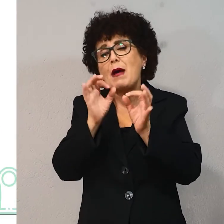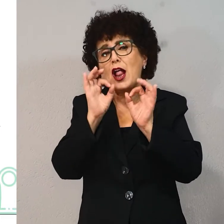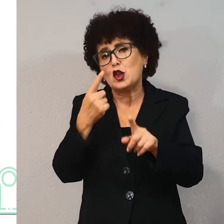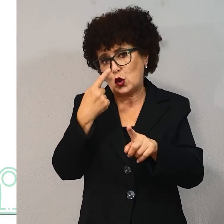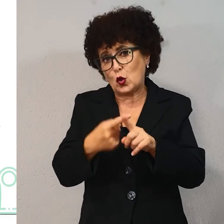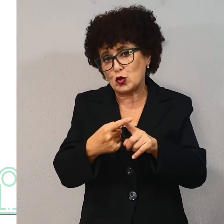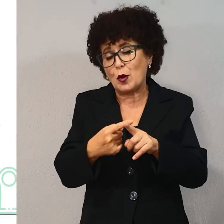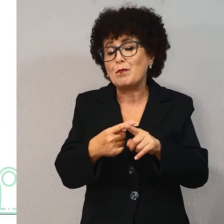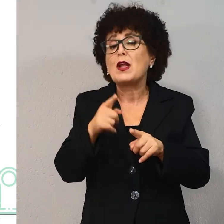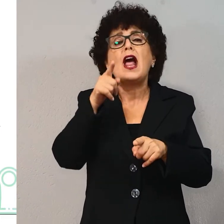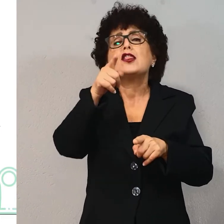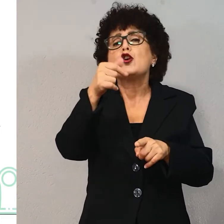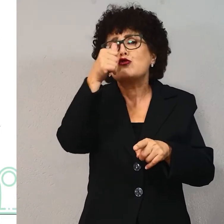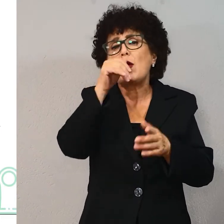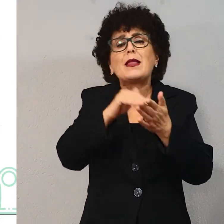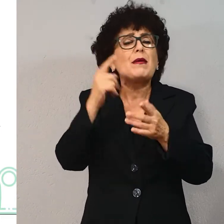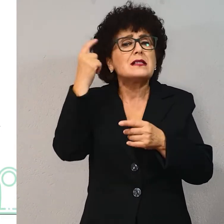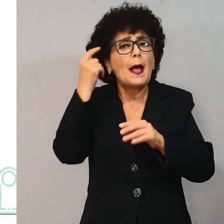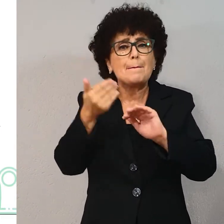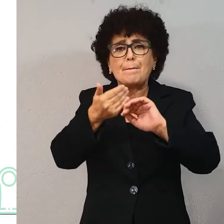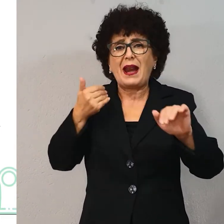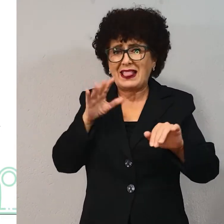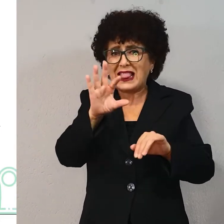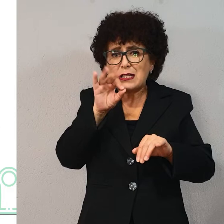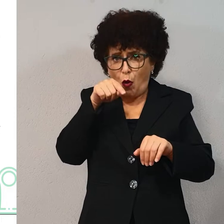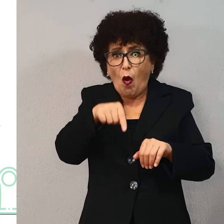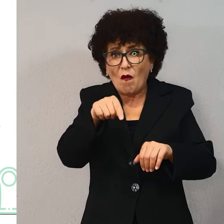Што треба да знаеш пред да го одбереш овој метод?